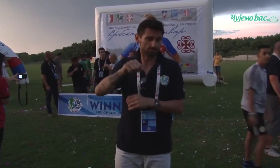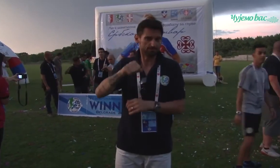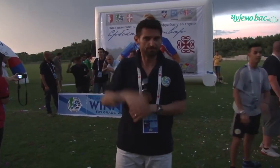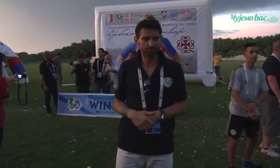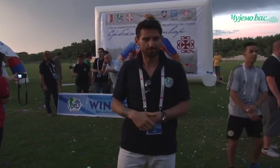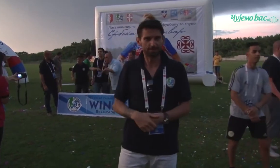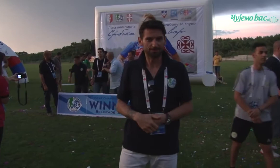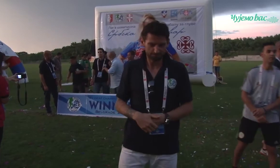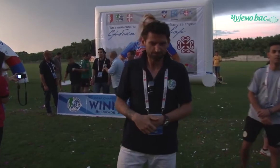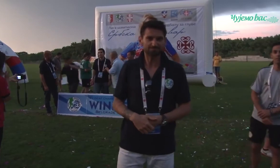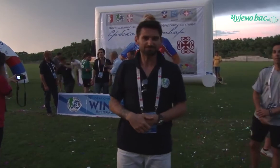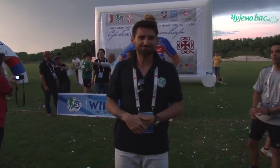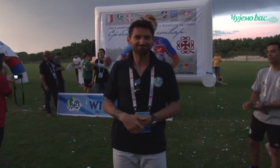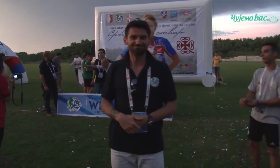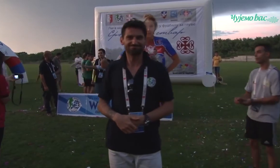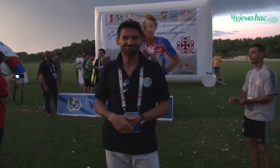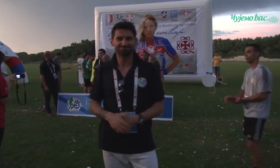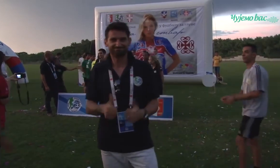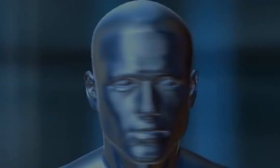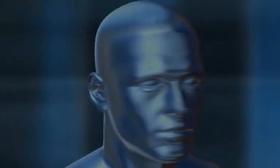i da mislim da imaju budućnost.